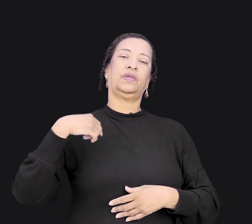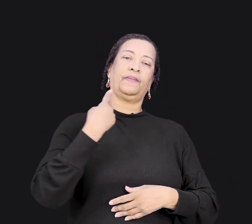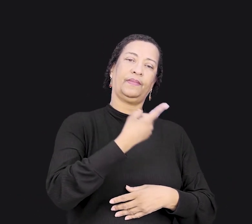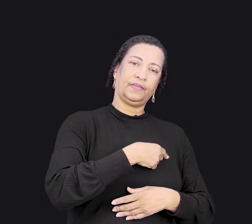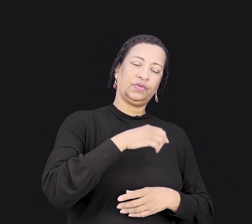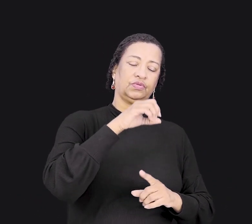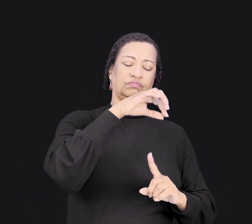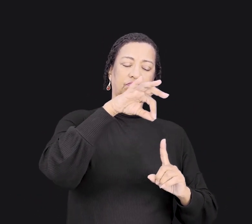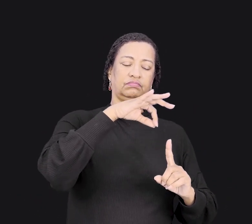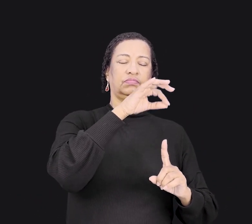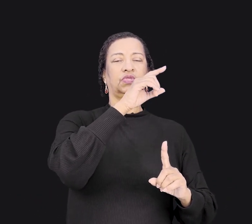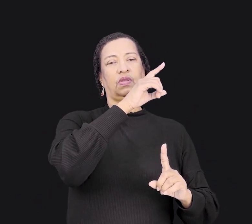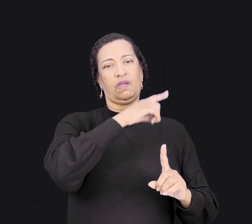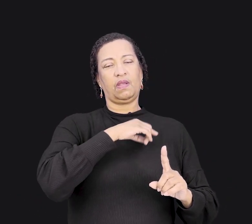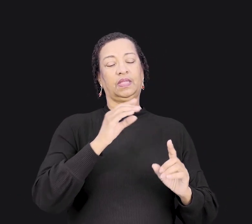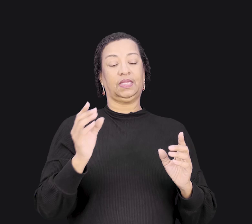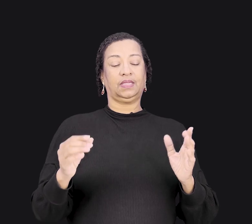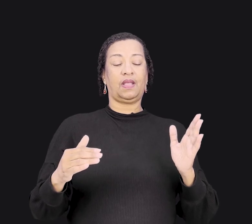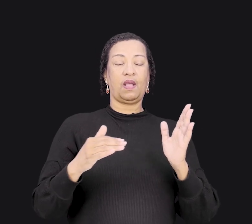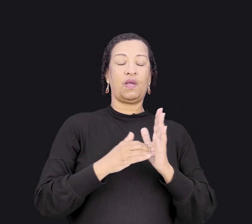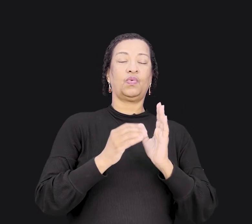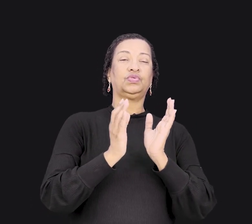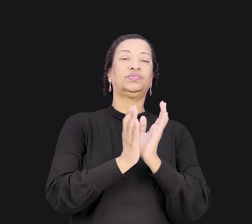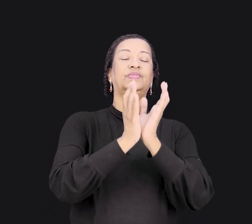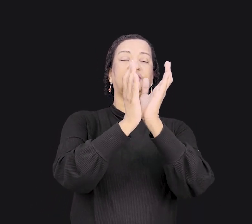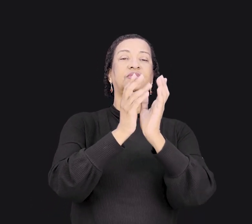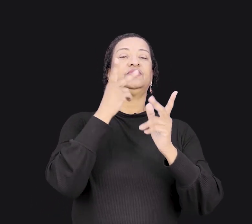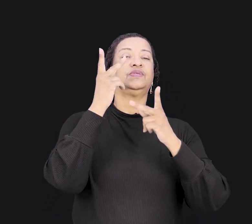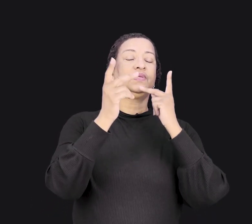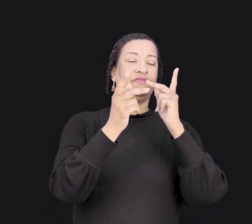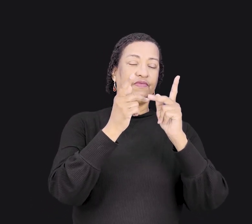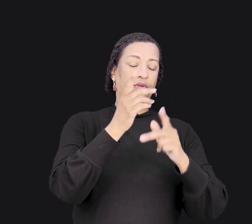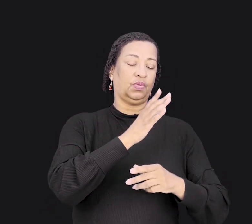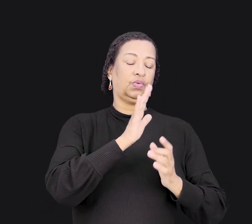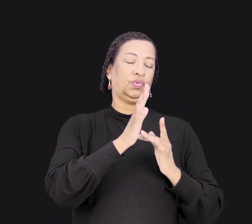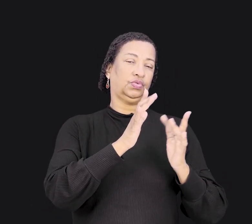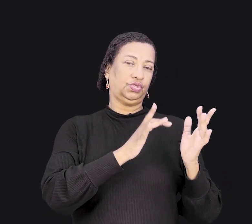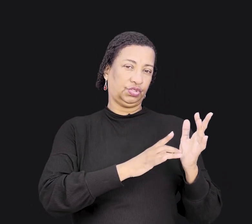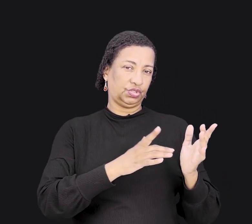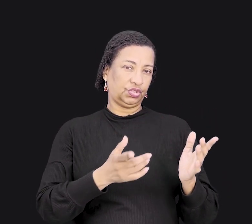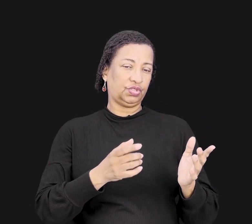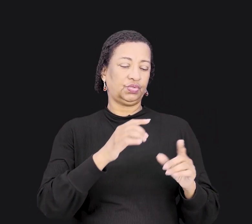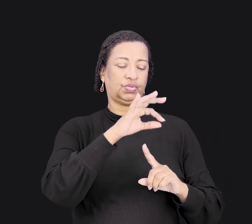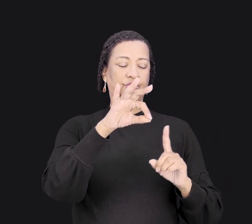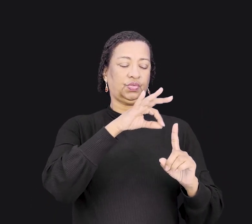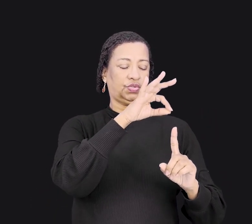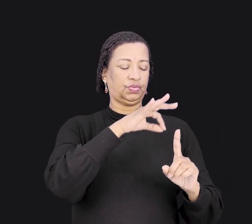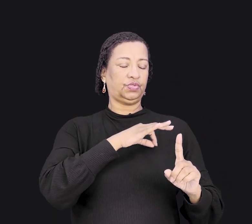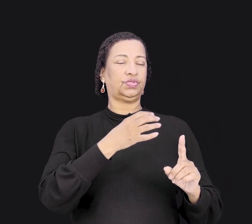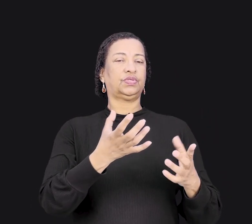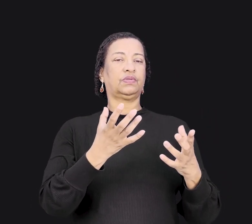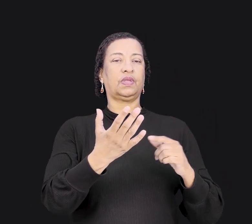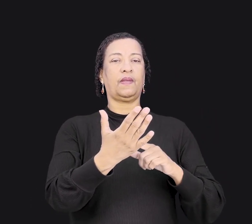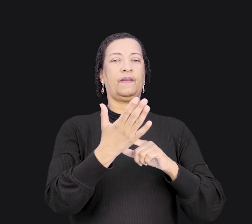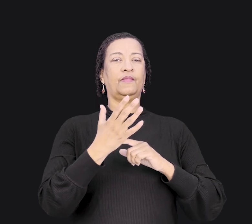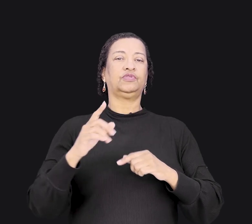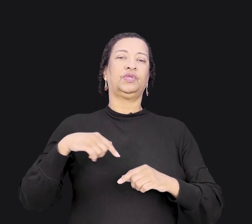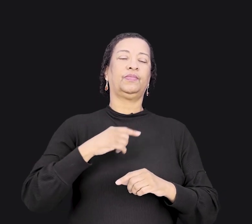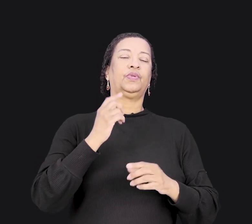ocasião da última ceia, Jesus disse que a função do Espírito Santo nos mostrar o que está por vir. Este livro trata essencialmente do